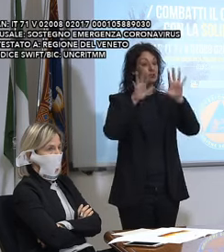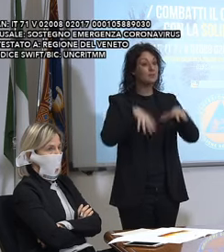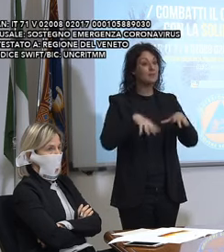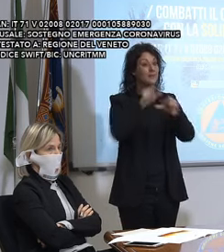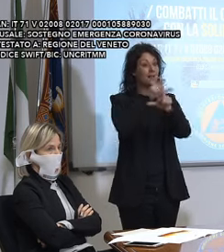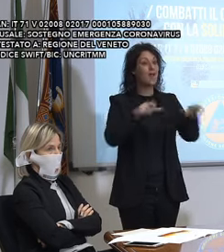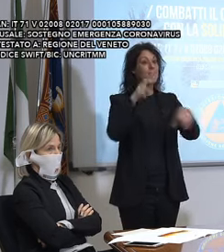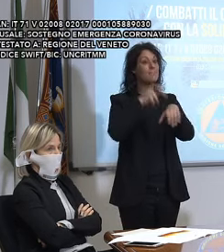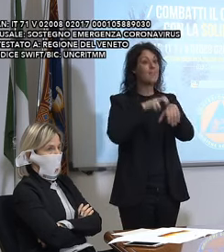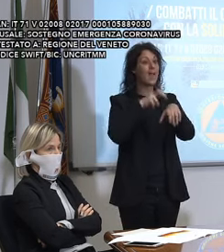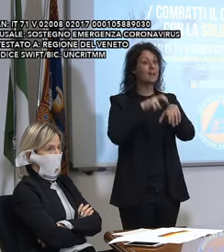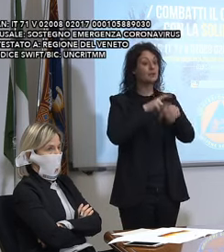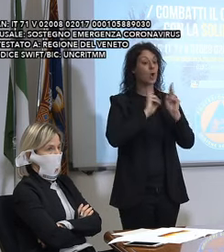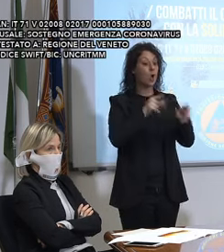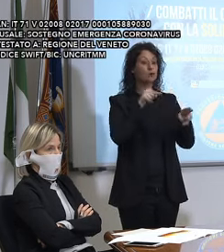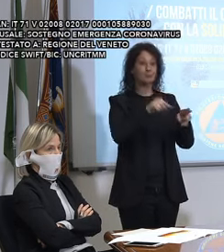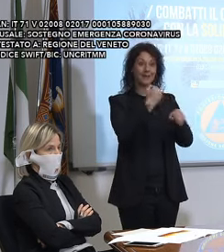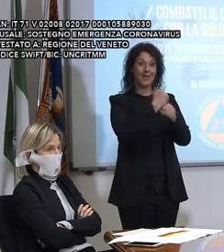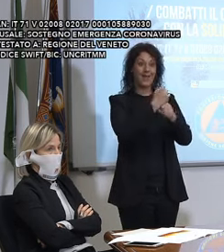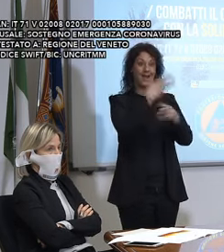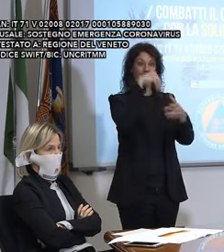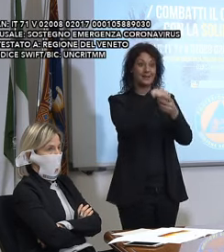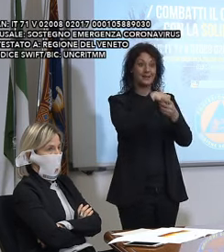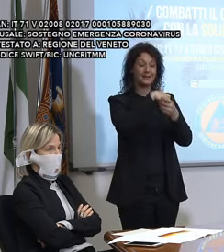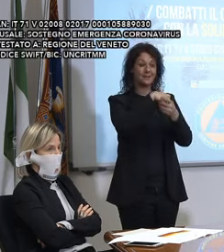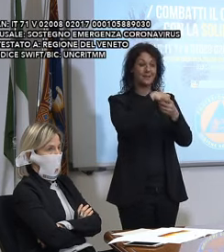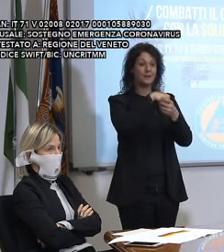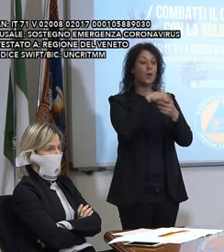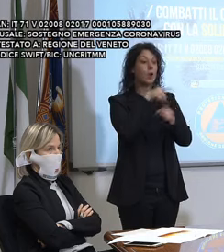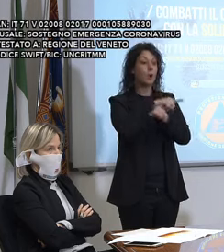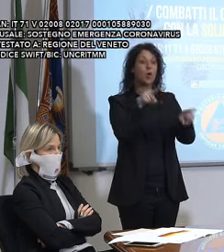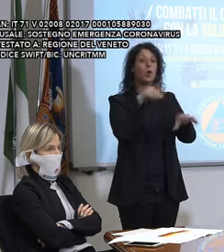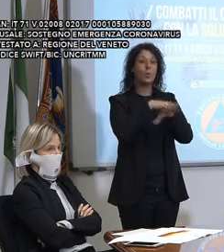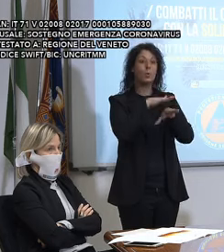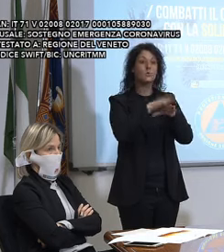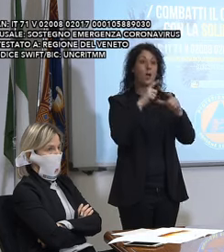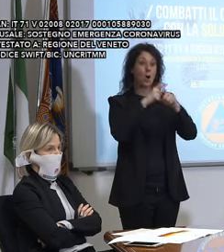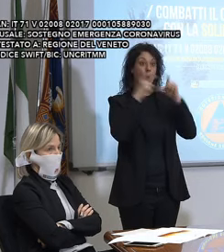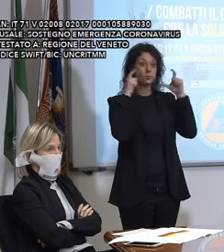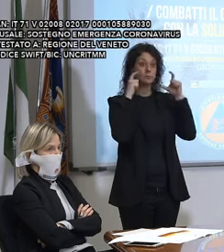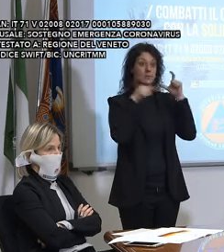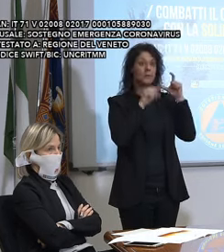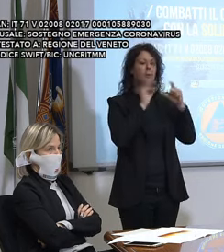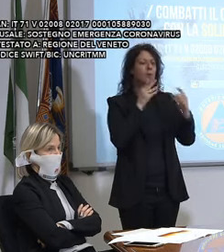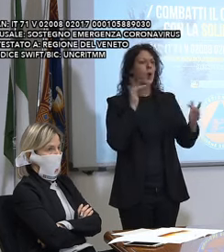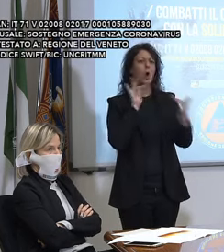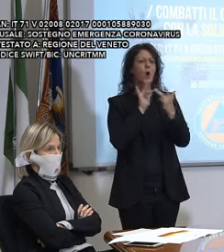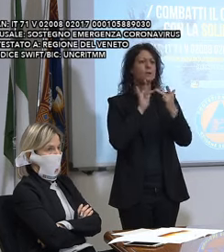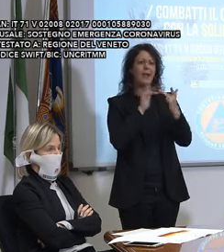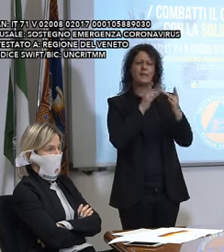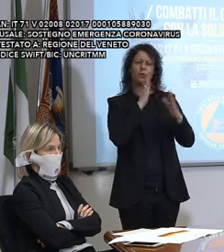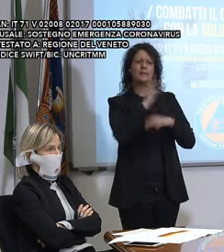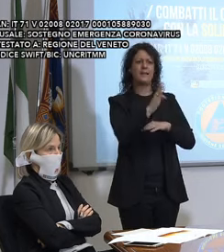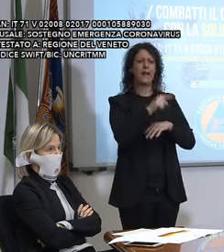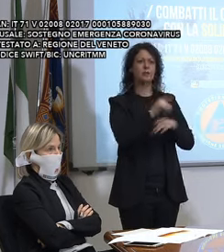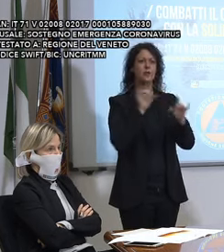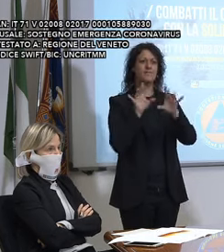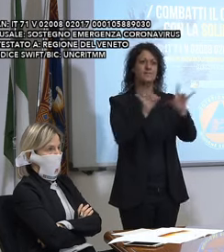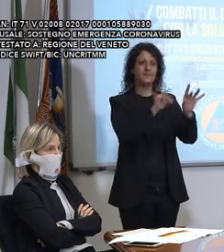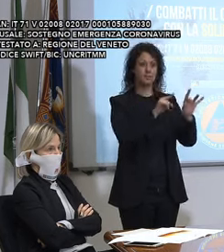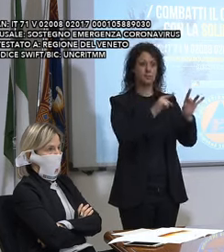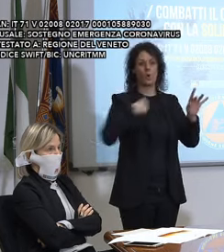giorni, portando la mascherina al fronte, non in una vita normale come facciamo noi,